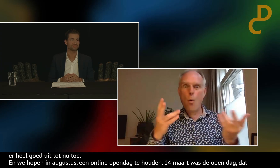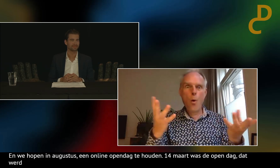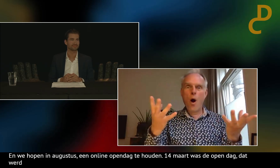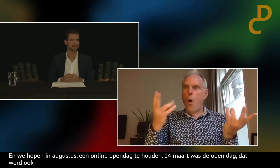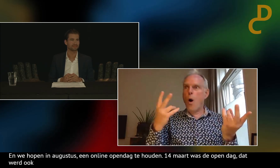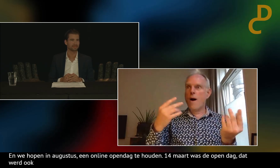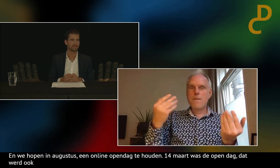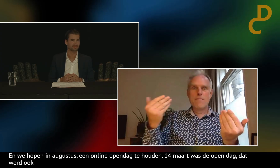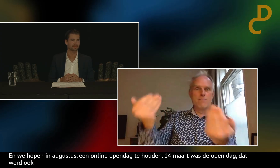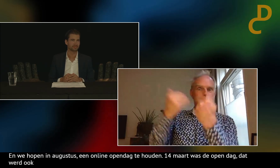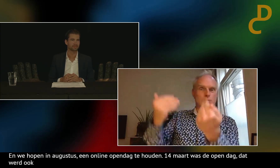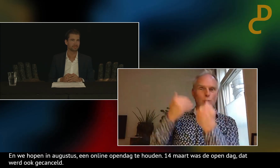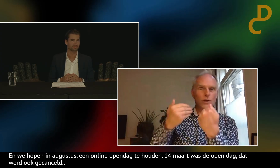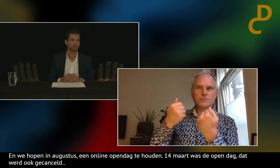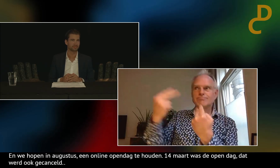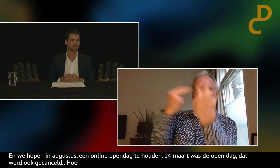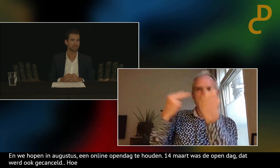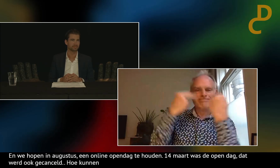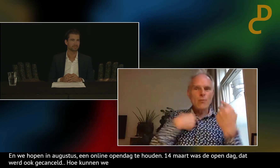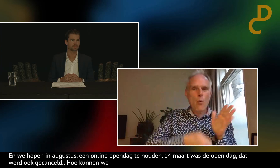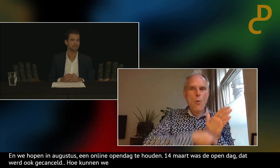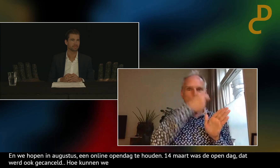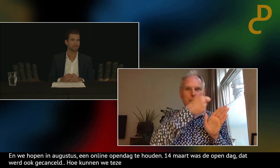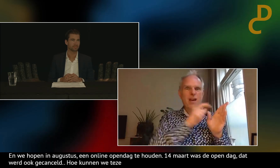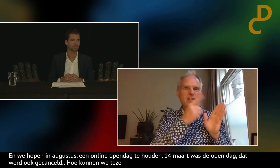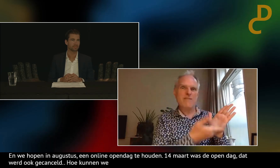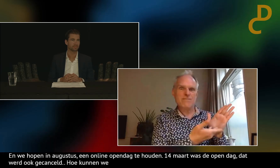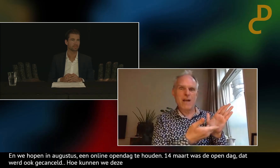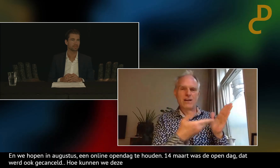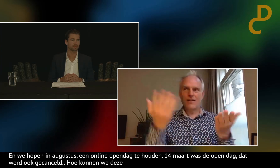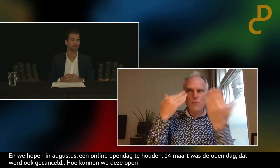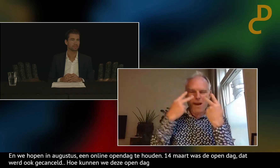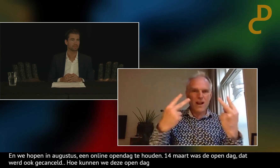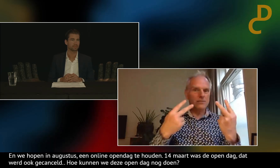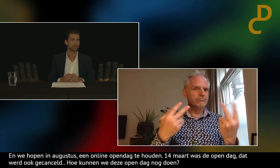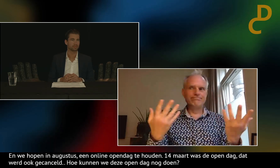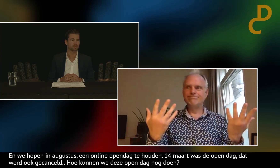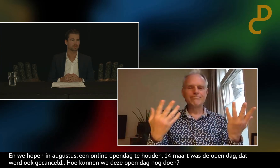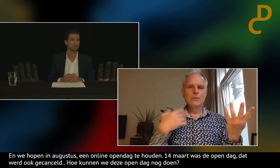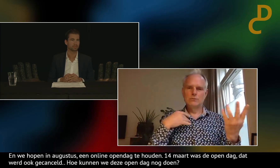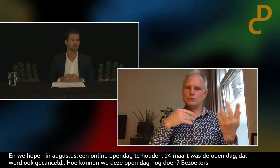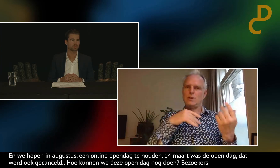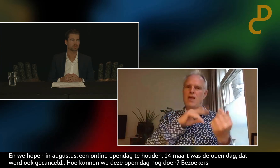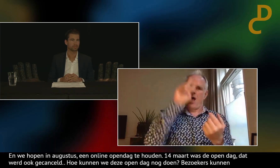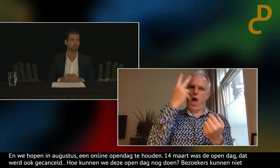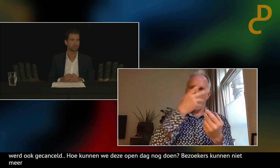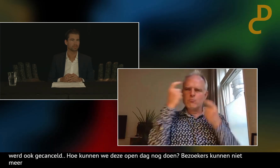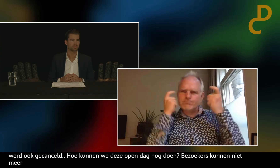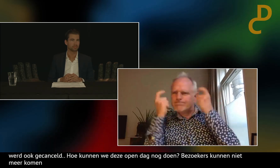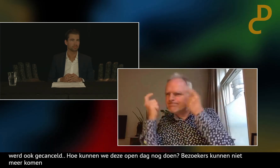nou deze open dag nog doen? Al die bezoekers die kunnen niet meer naar de opleiding komen kijken.